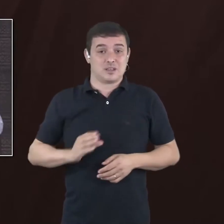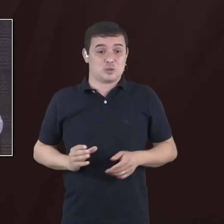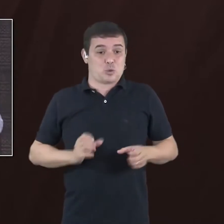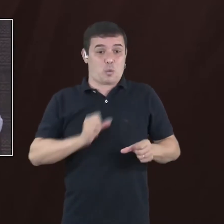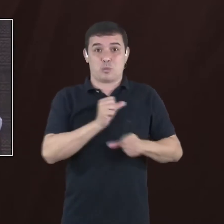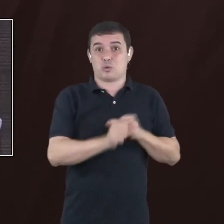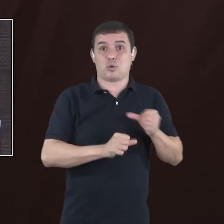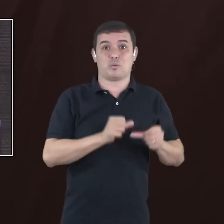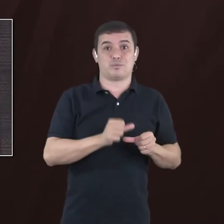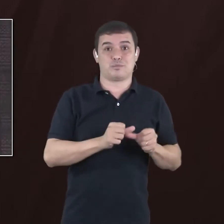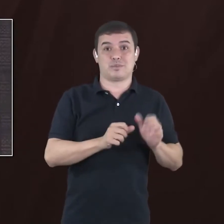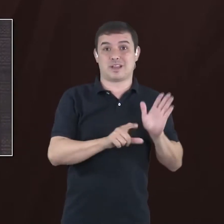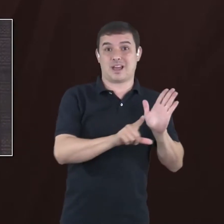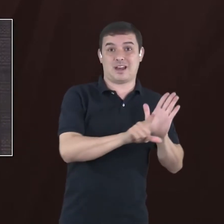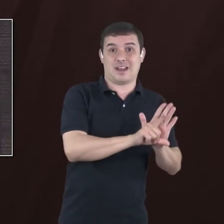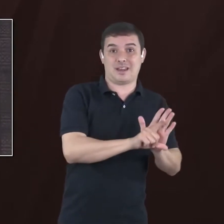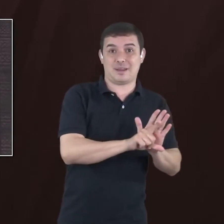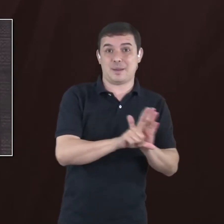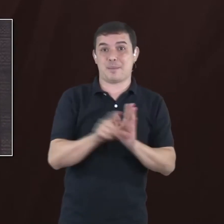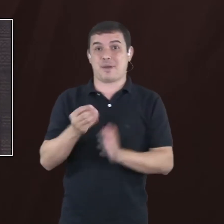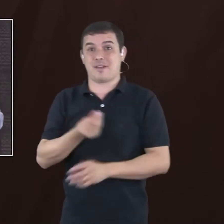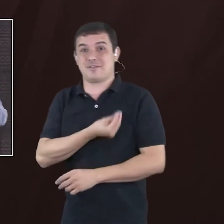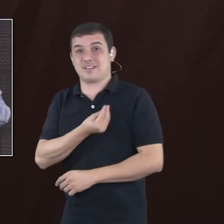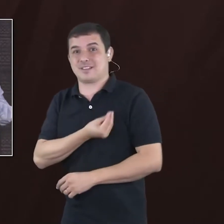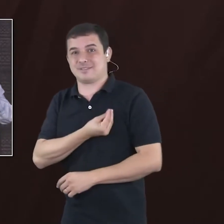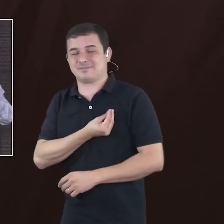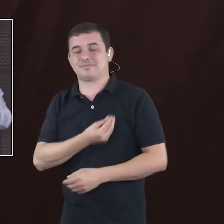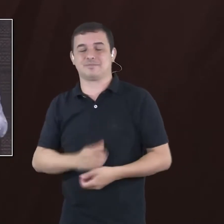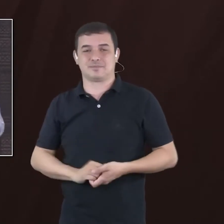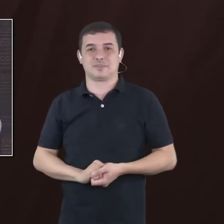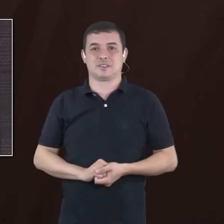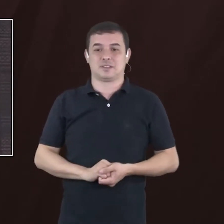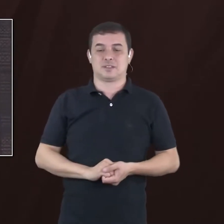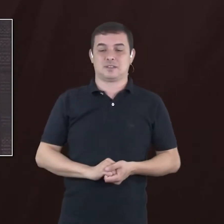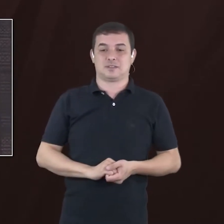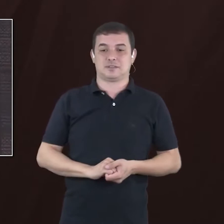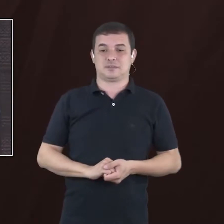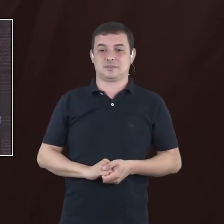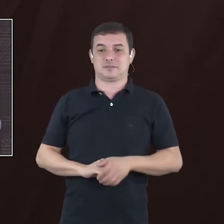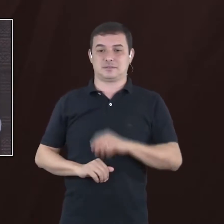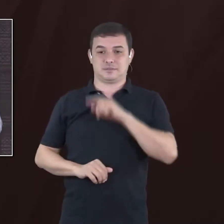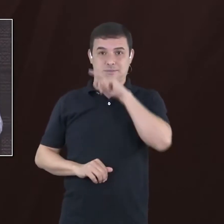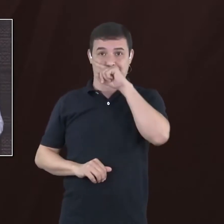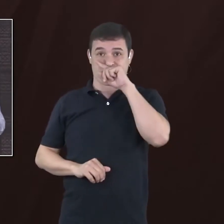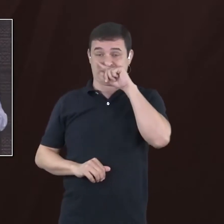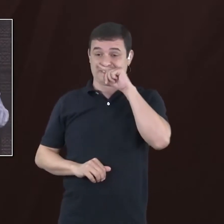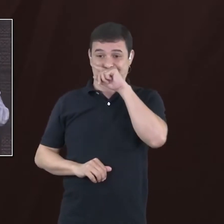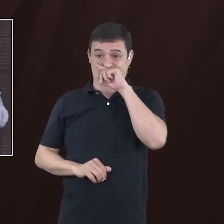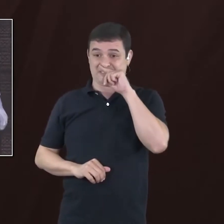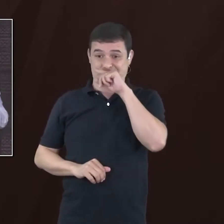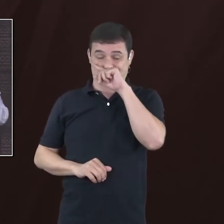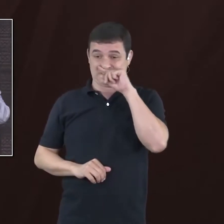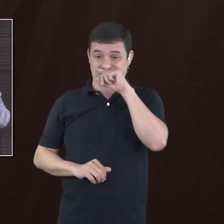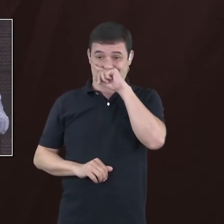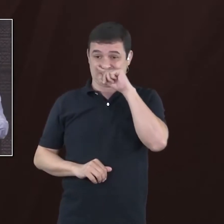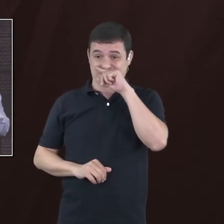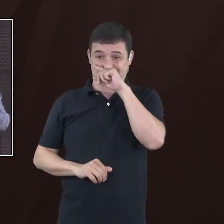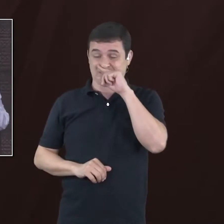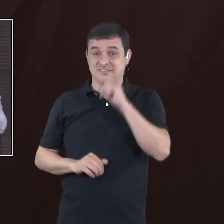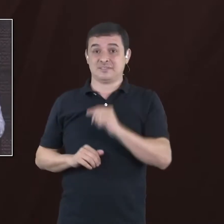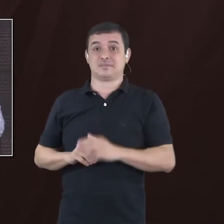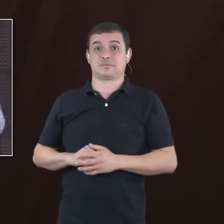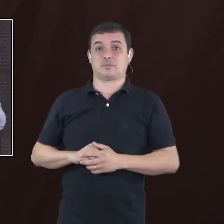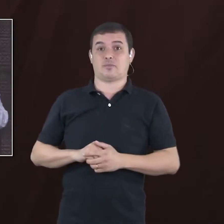cristã. Então, quando esses nós chamamos de judaizantes, judeus,